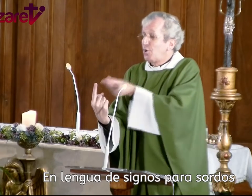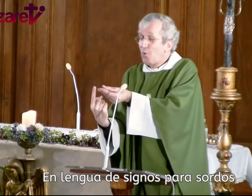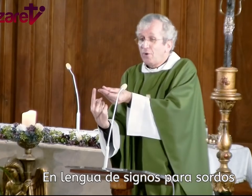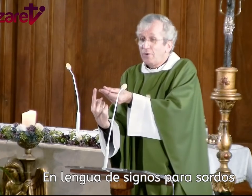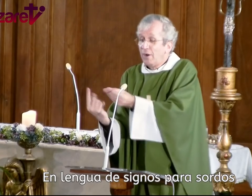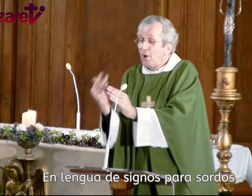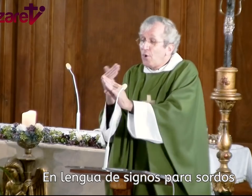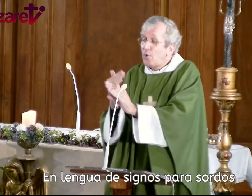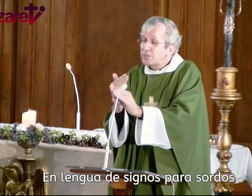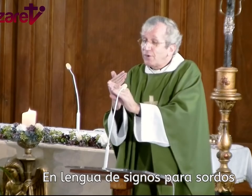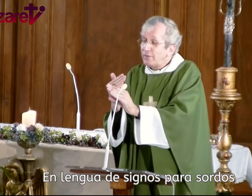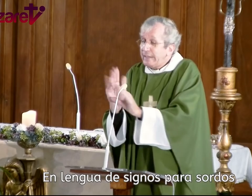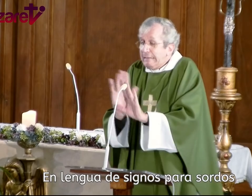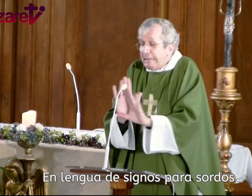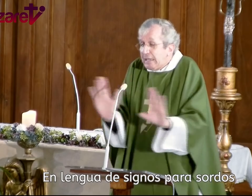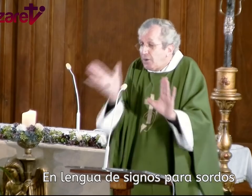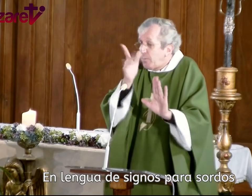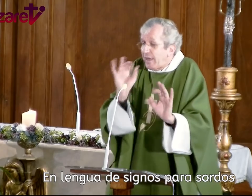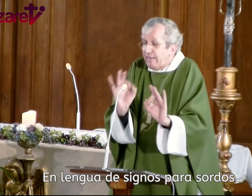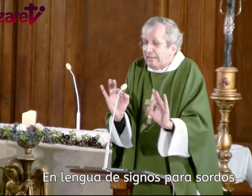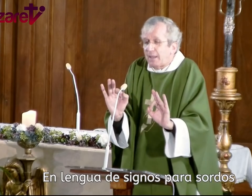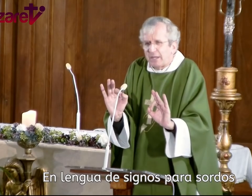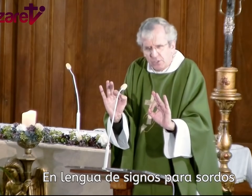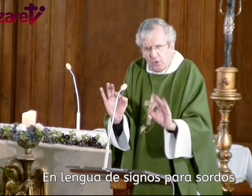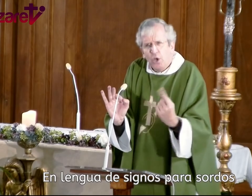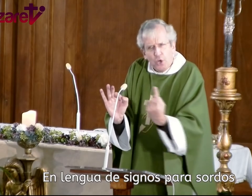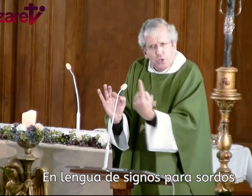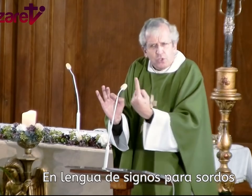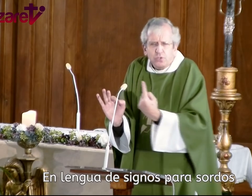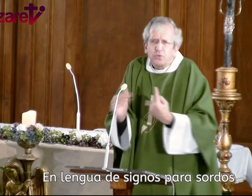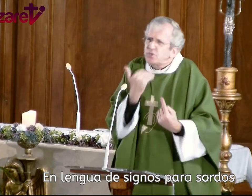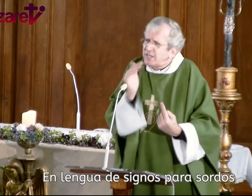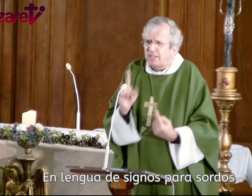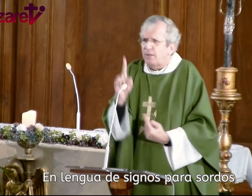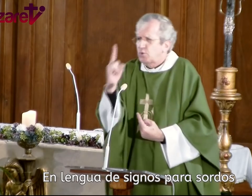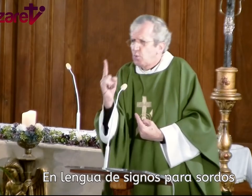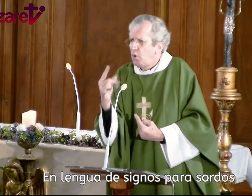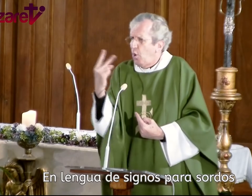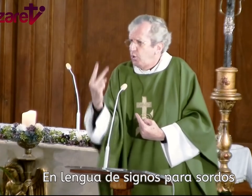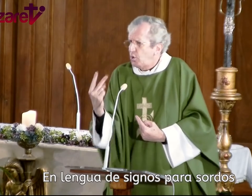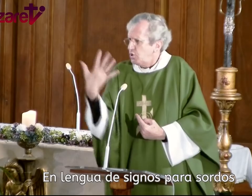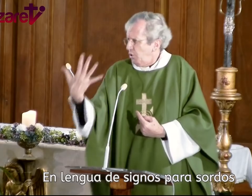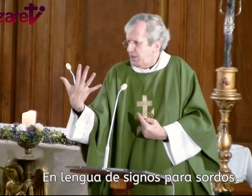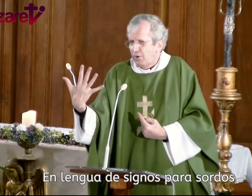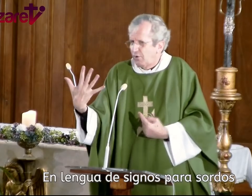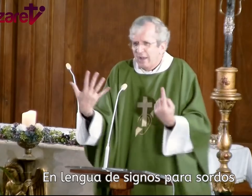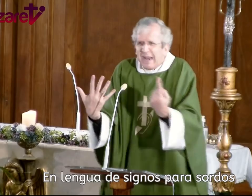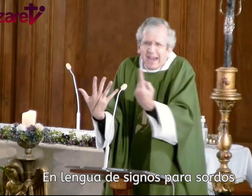uno Lo esconde Y no puede hacer Nada más No, Nosotros yo no sé Si tenemos uno O dos O cinco Cada